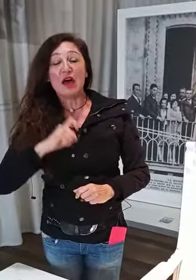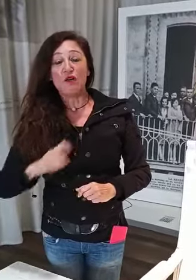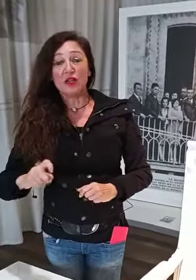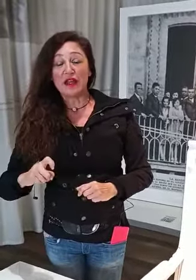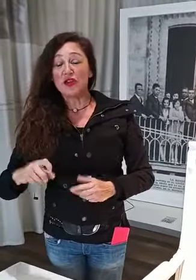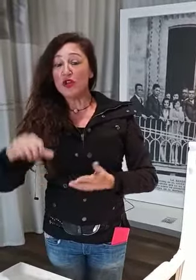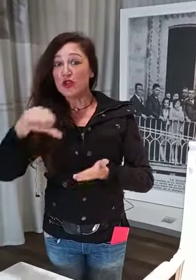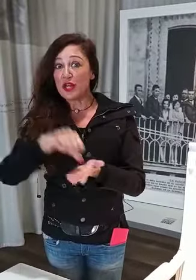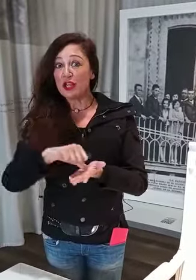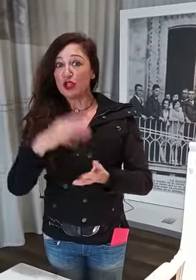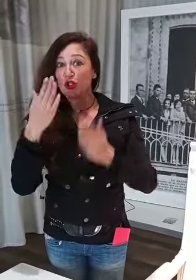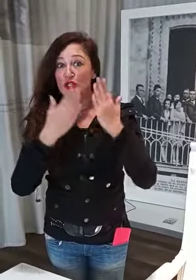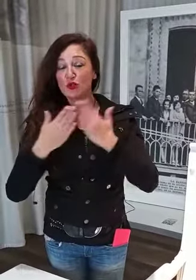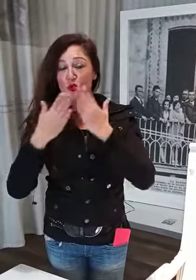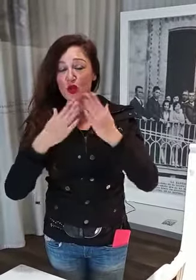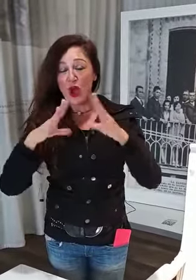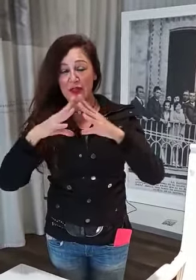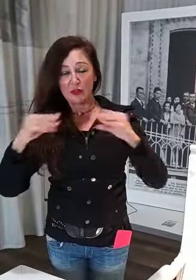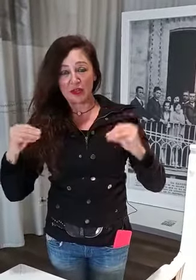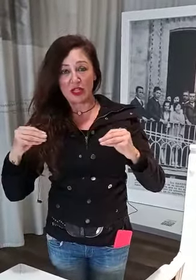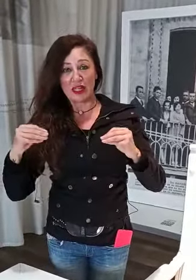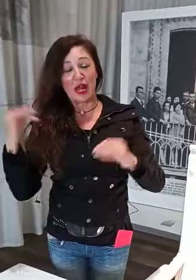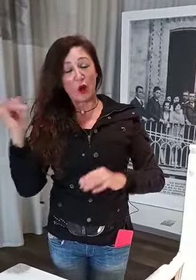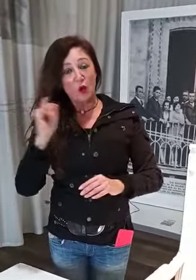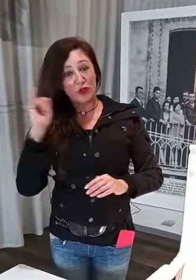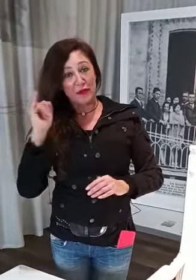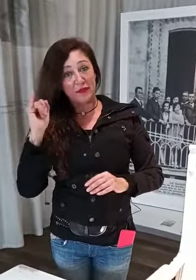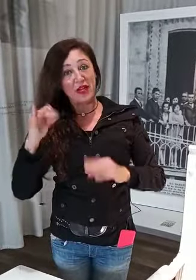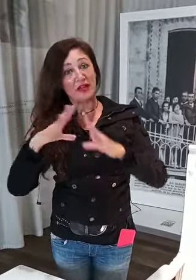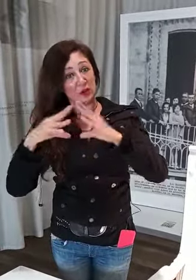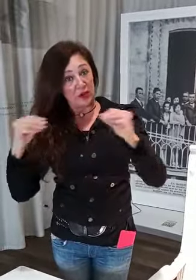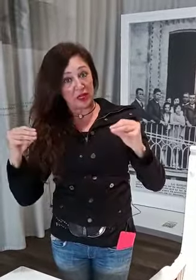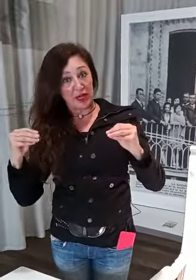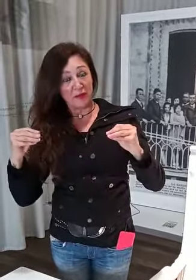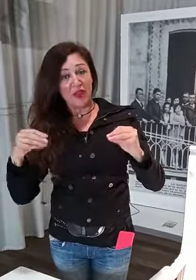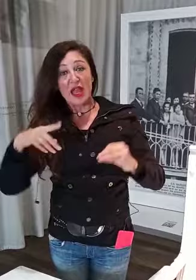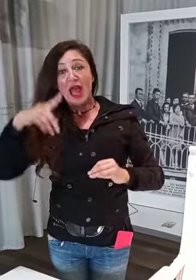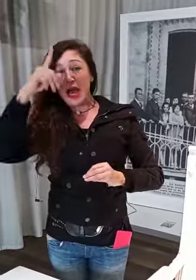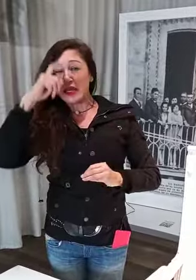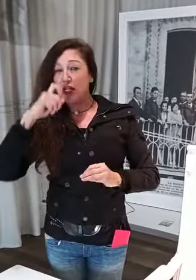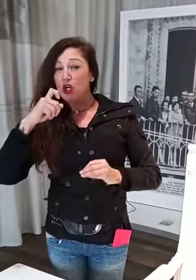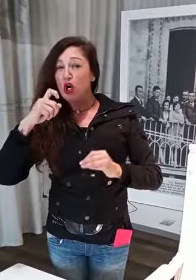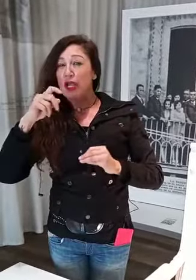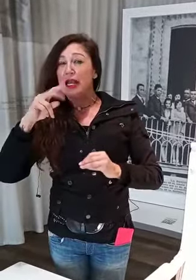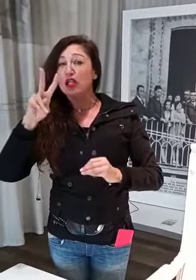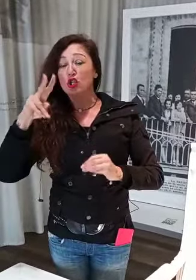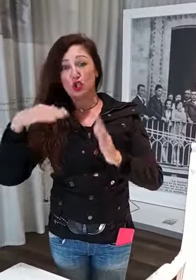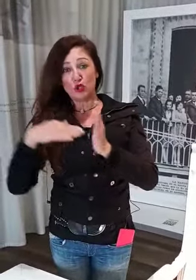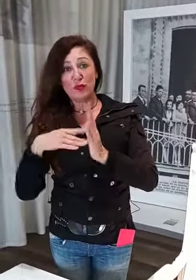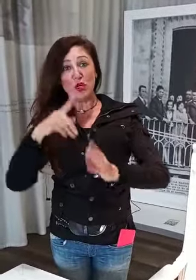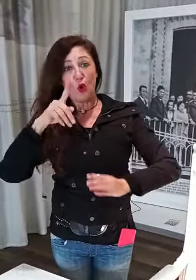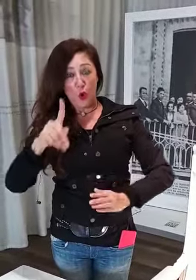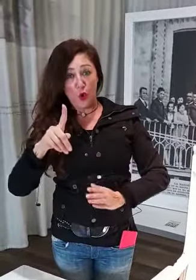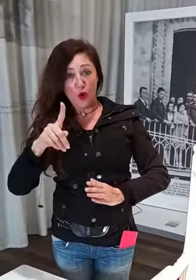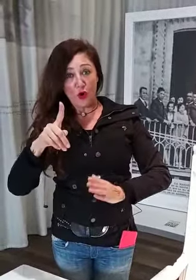La Fundación Centro de Estudios Andaluces de la Junta de Andalucía adquirió en el año 2001